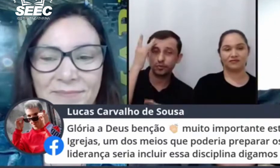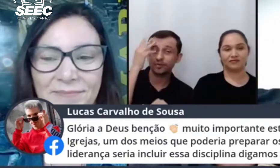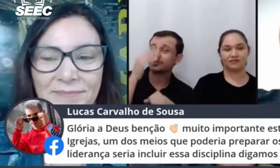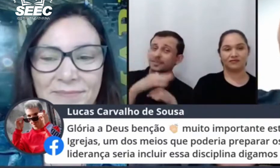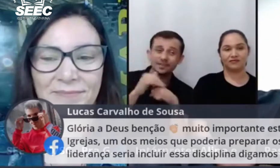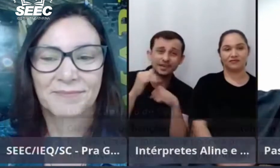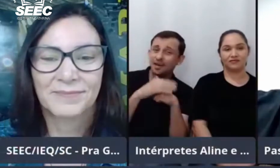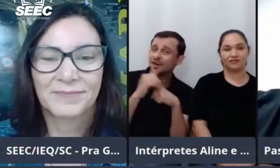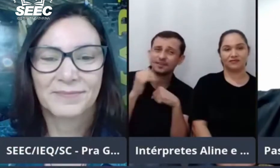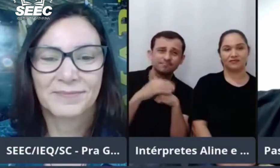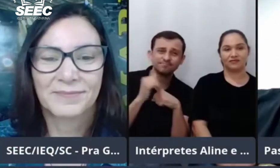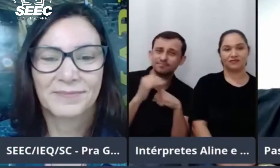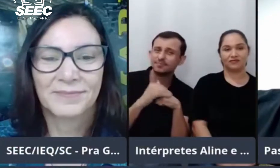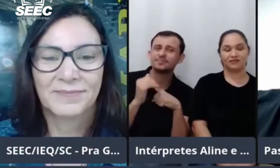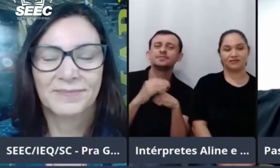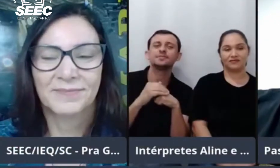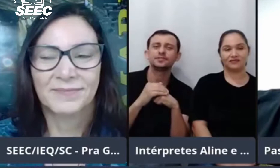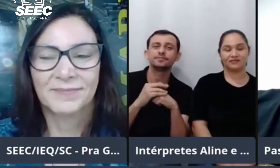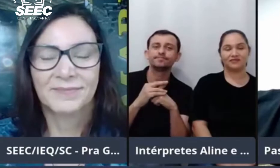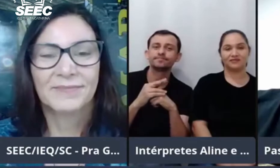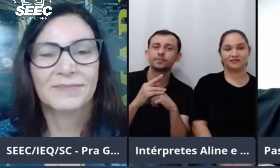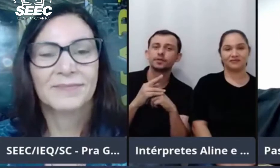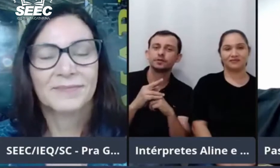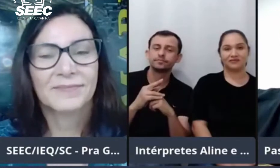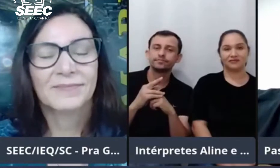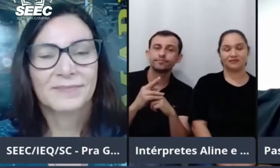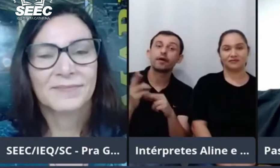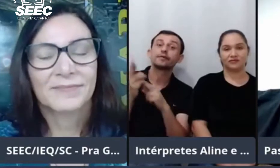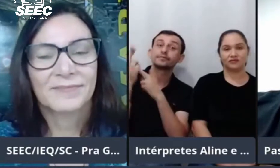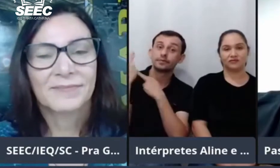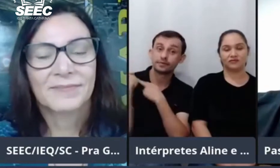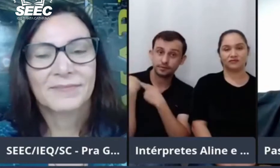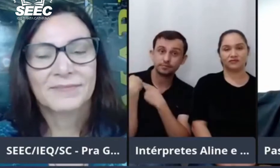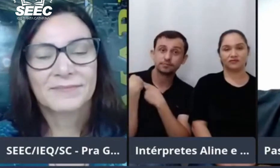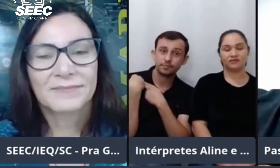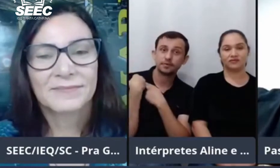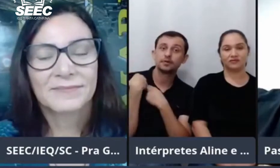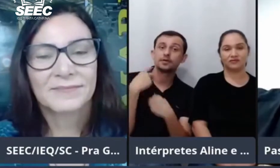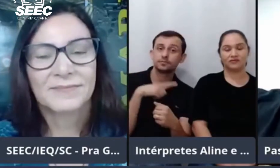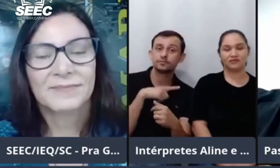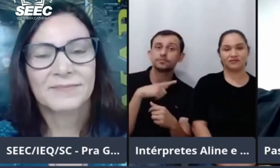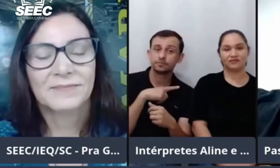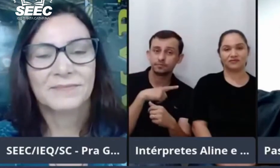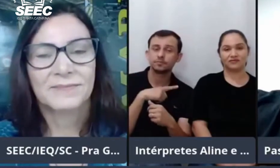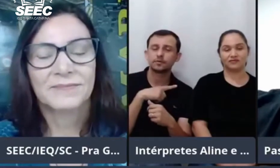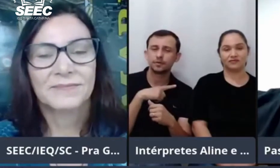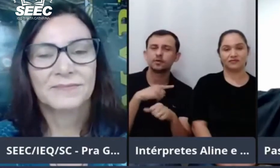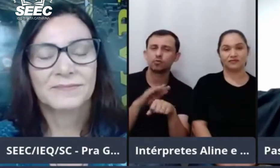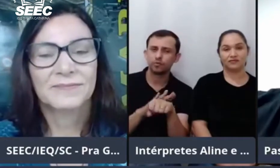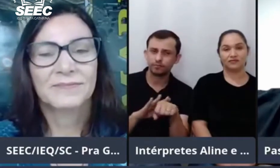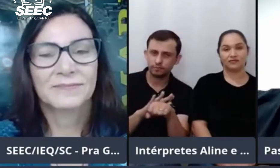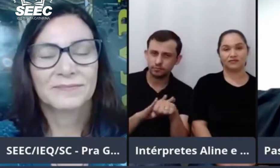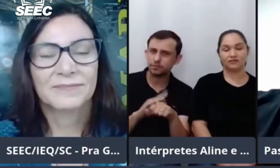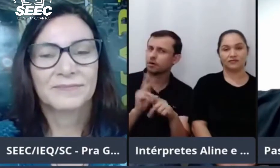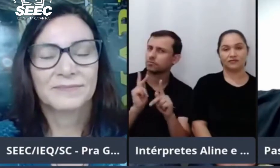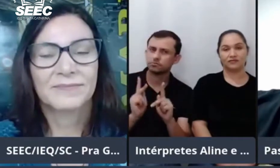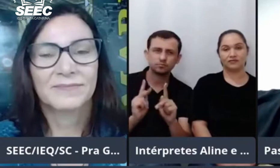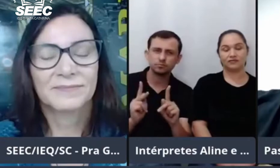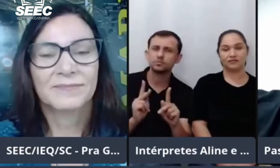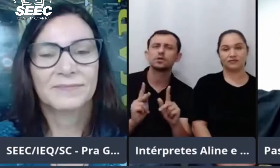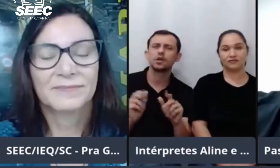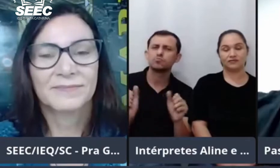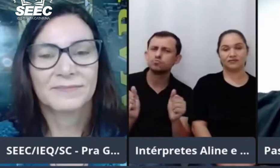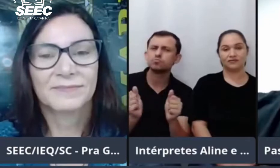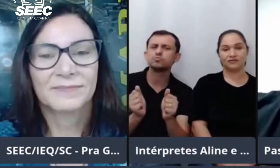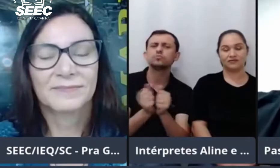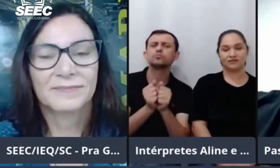necessário, com o respeito necessário, né? Aquela capacidade de ouvir, aquela capacidade de poder estar junto, né? E